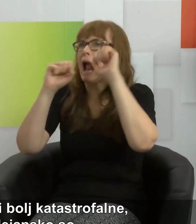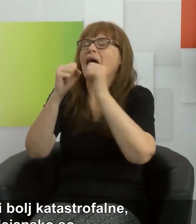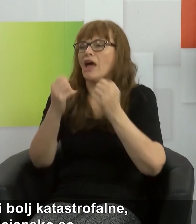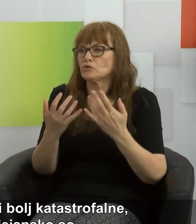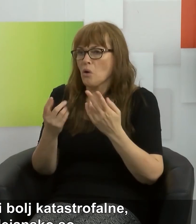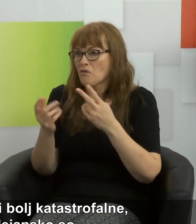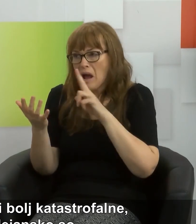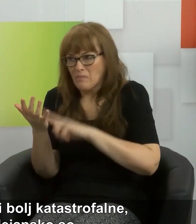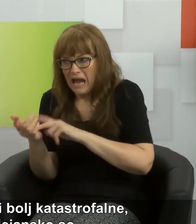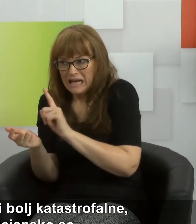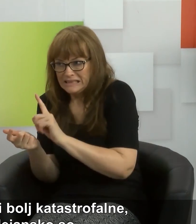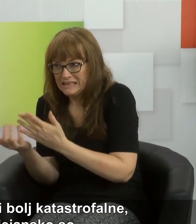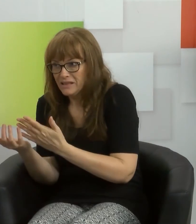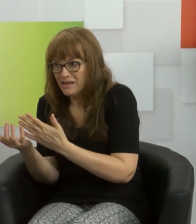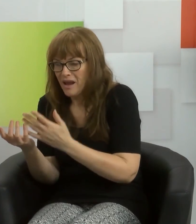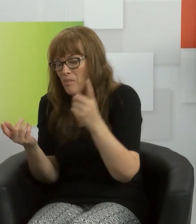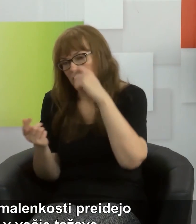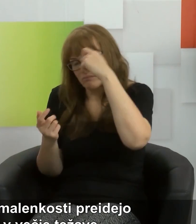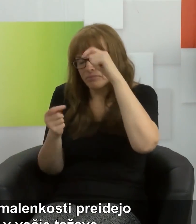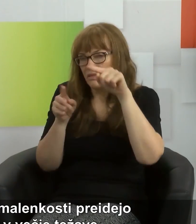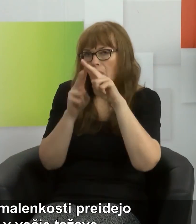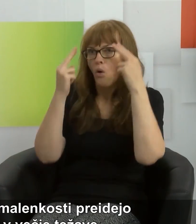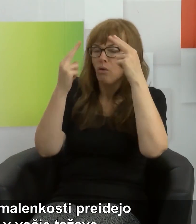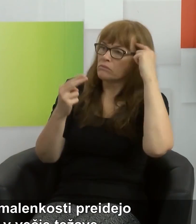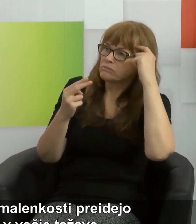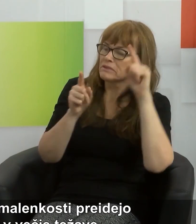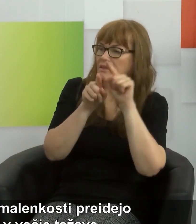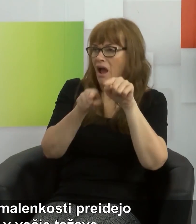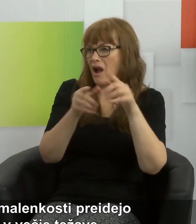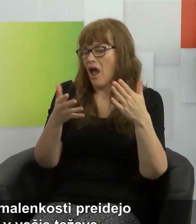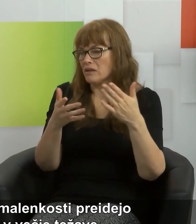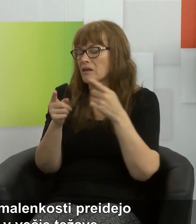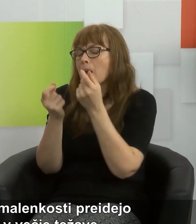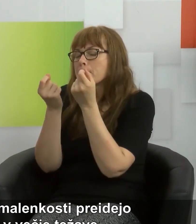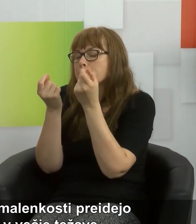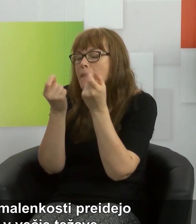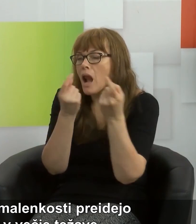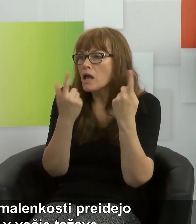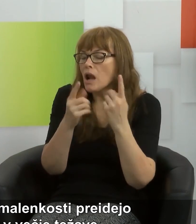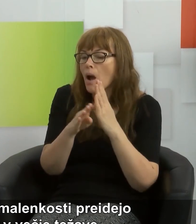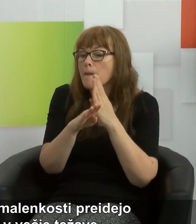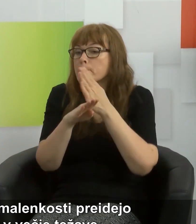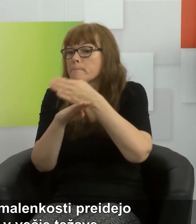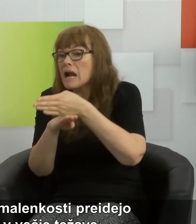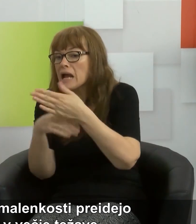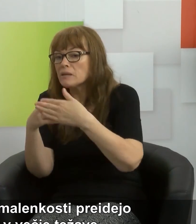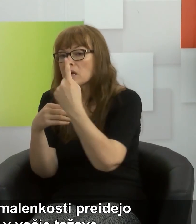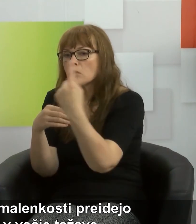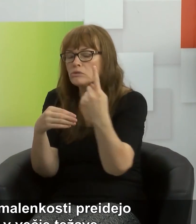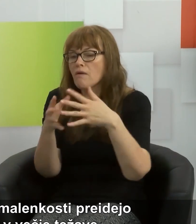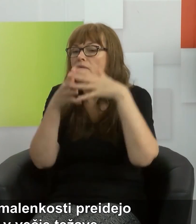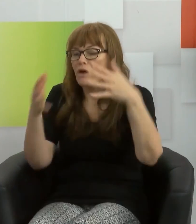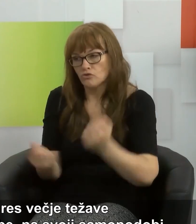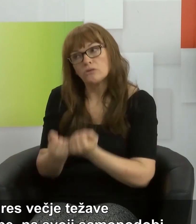katastrofalne, kot v resnici dejansko so. Lahko pa dejansko te malenkosti preidejo pri posameznikih v